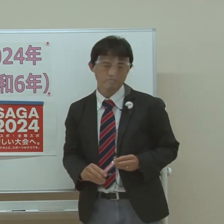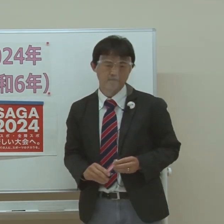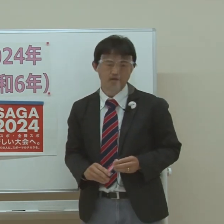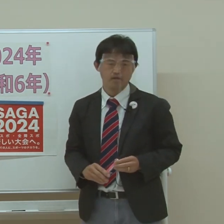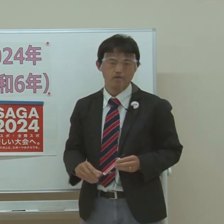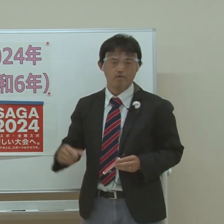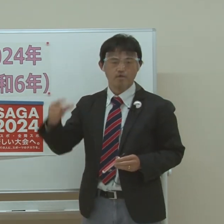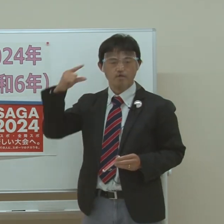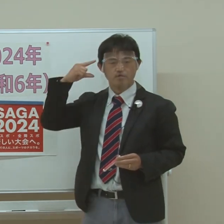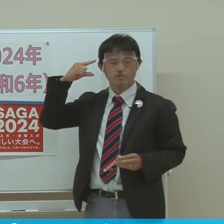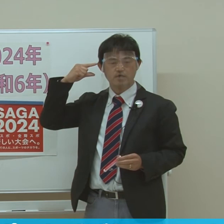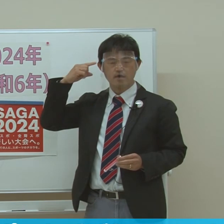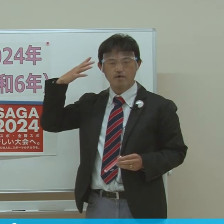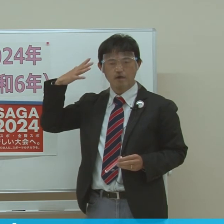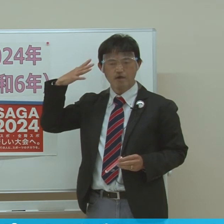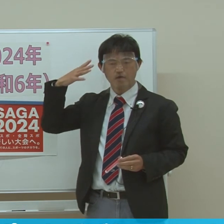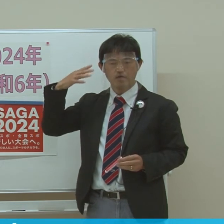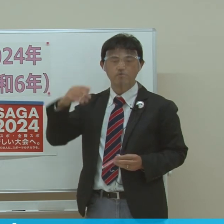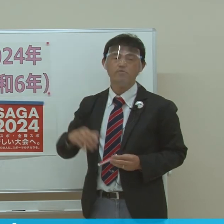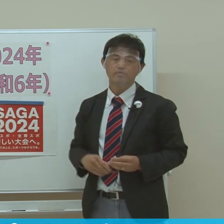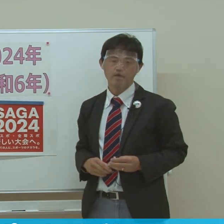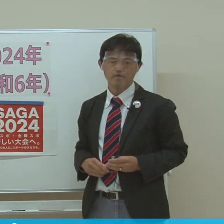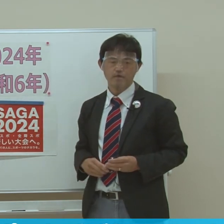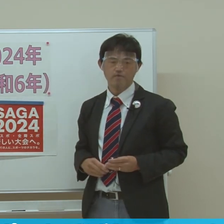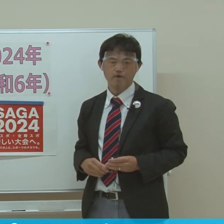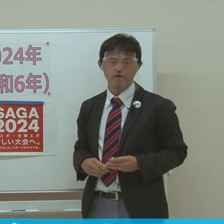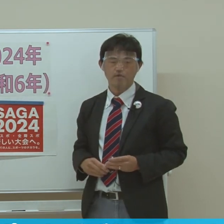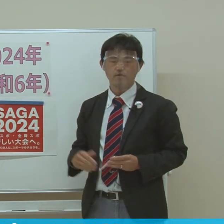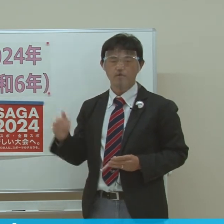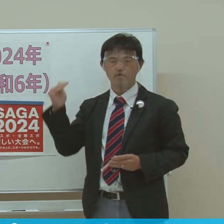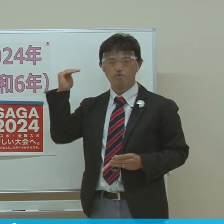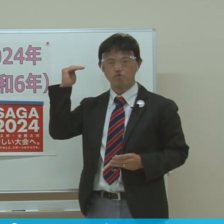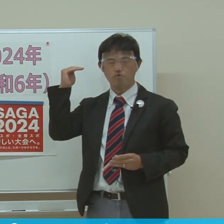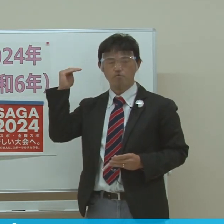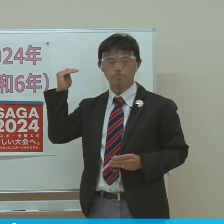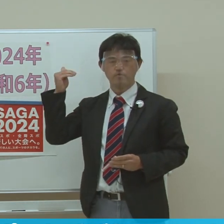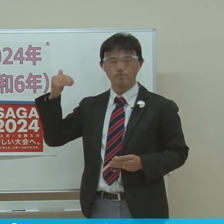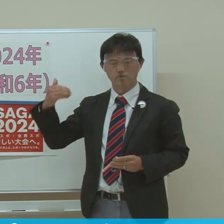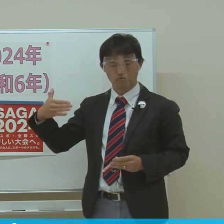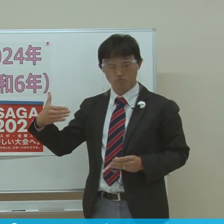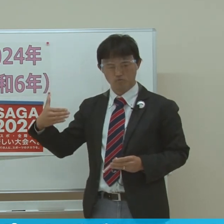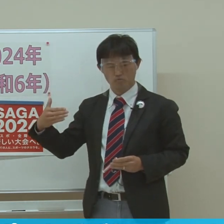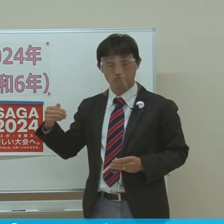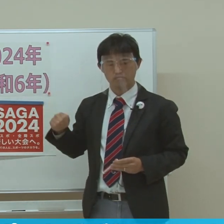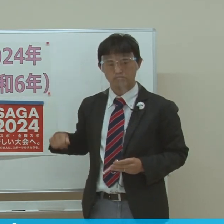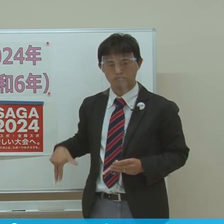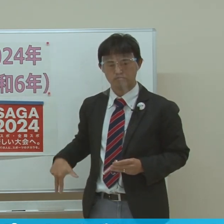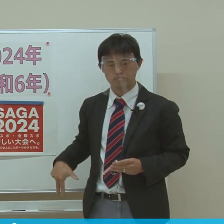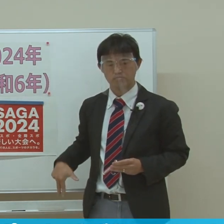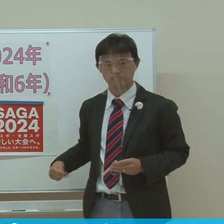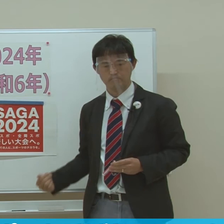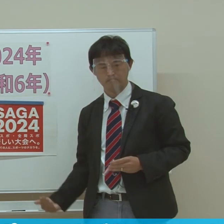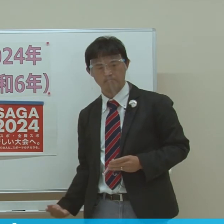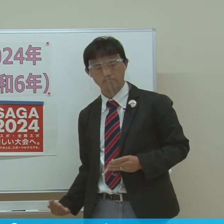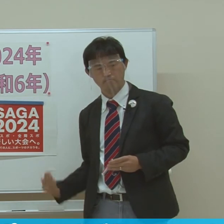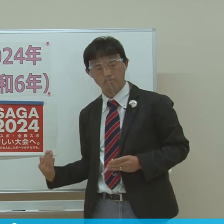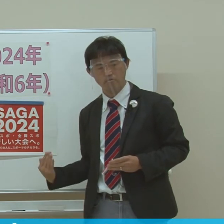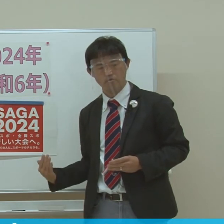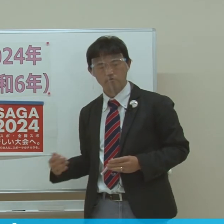てサッカーの大会はコクスポと